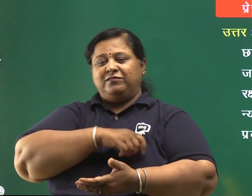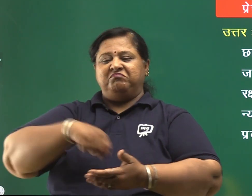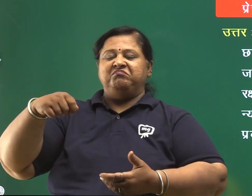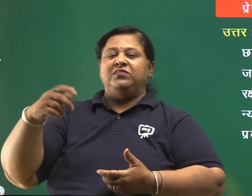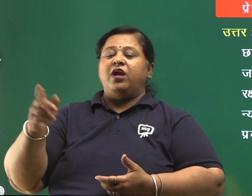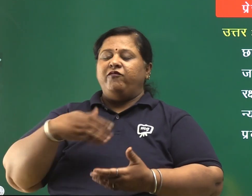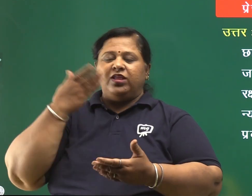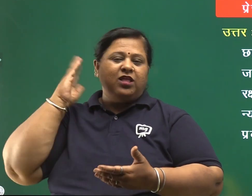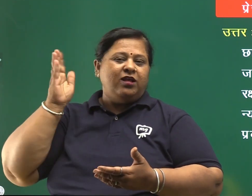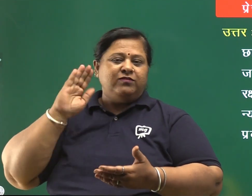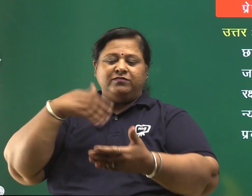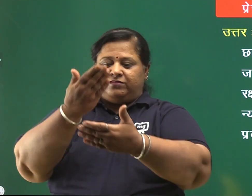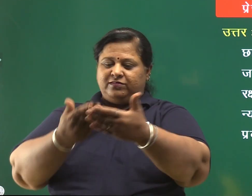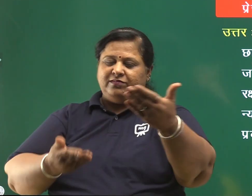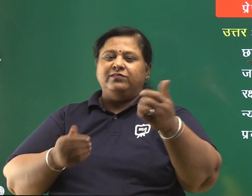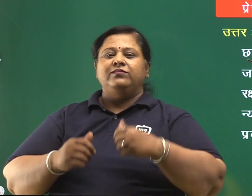कविता